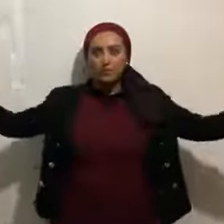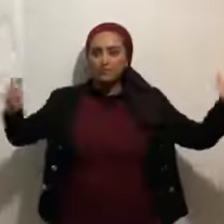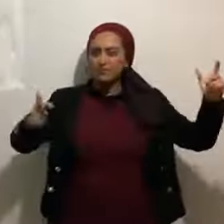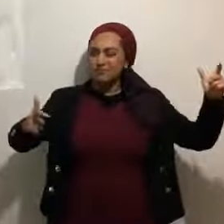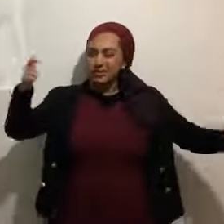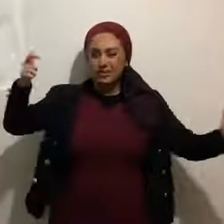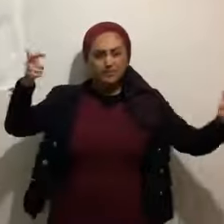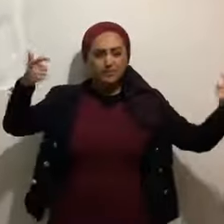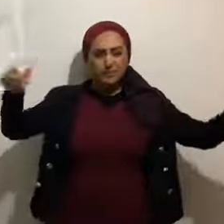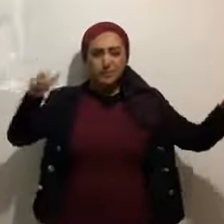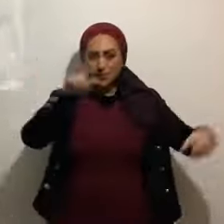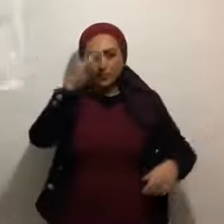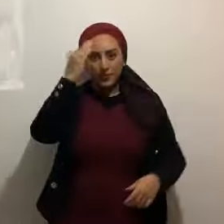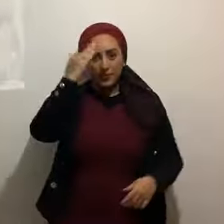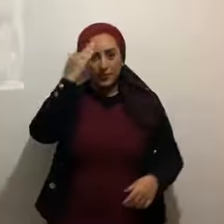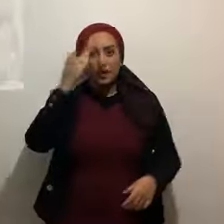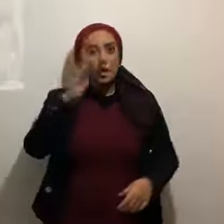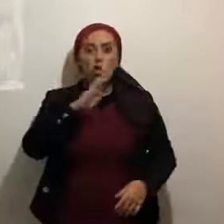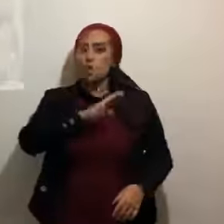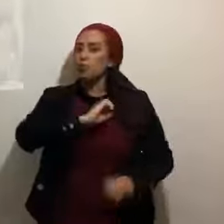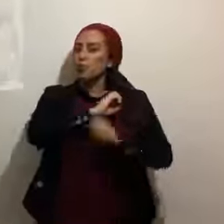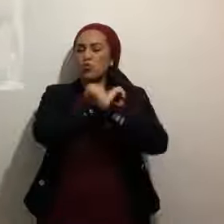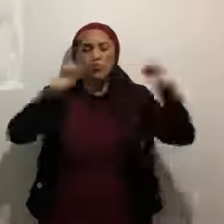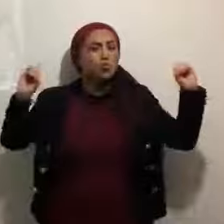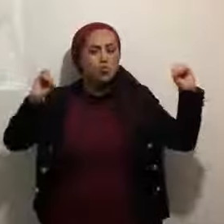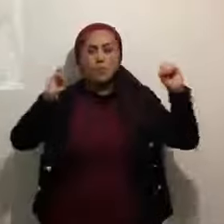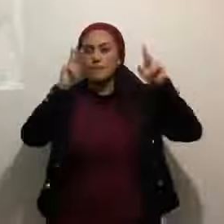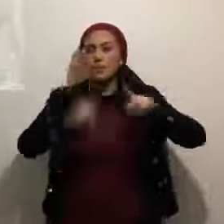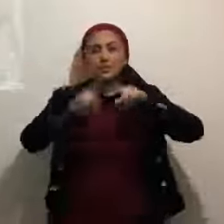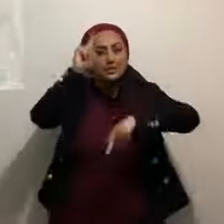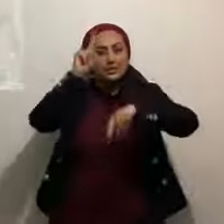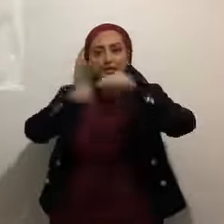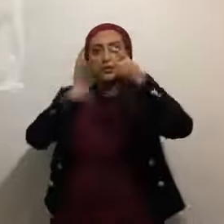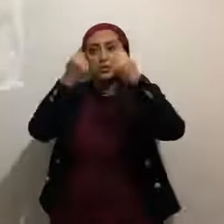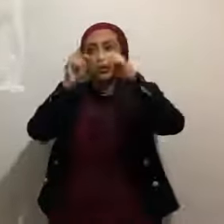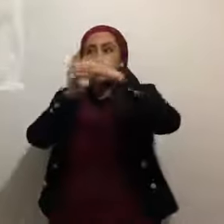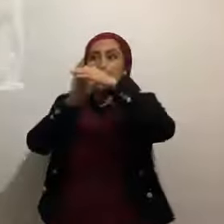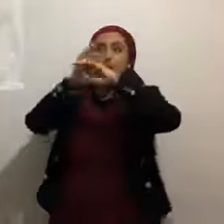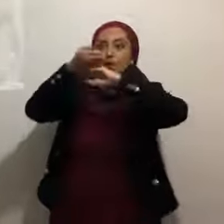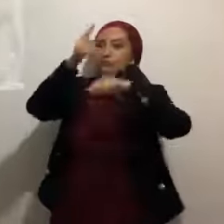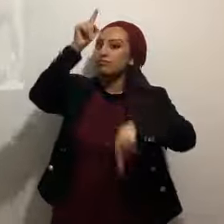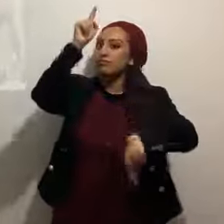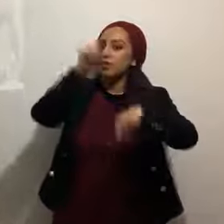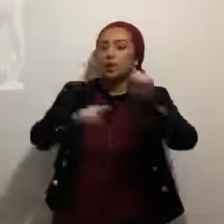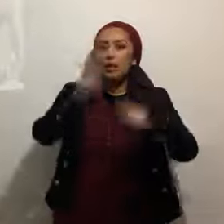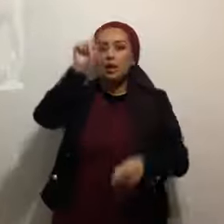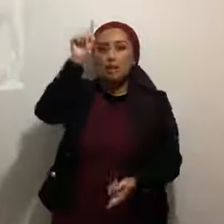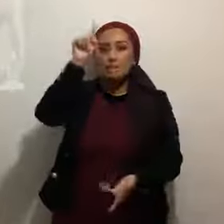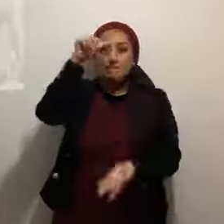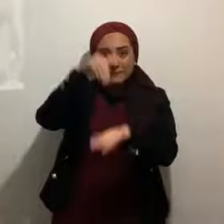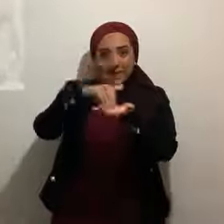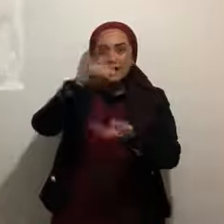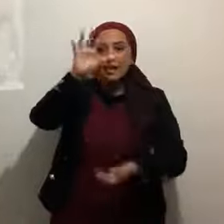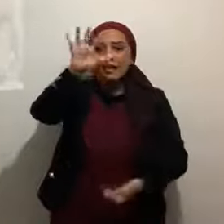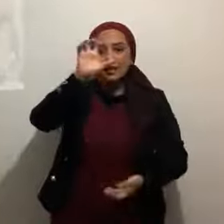tremenda, nadie la pudo penetrar durante 1500 años. Tenían sentinelas acá. No voy a dar una administración